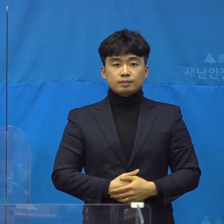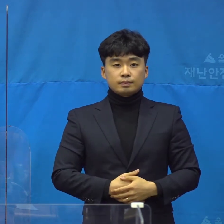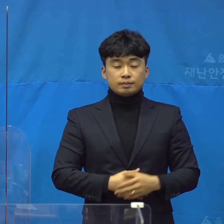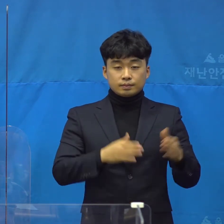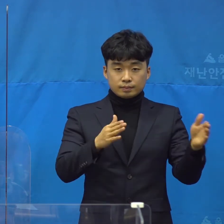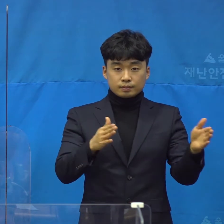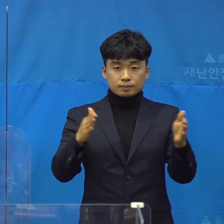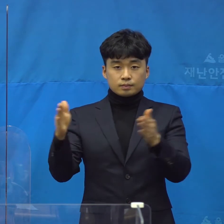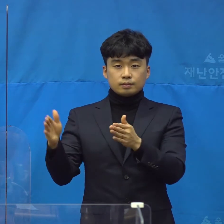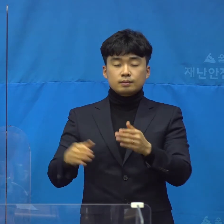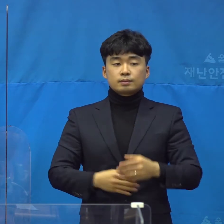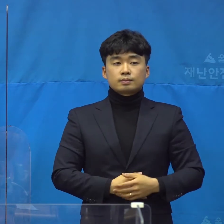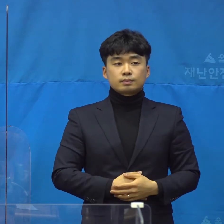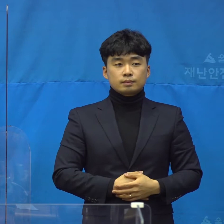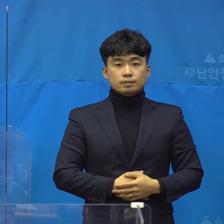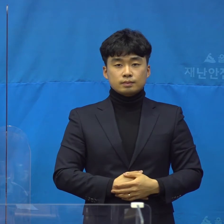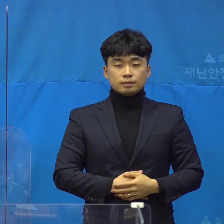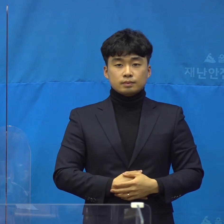3페이지입니다.